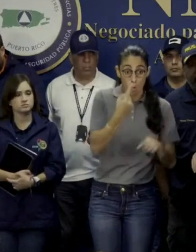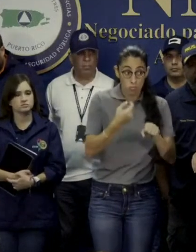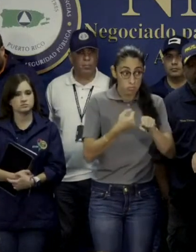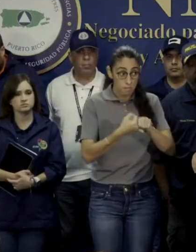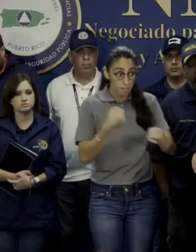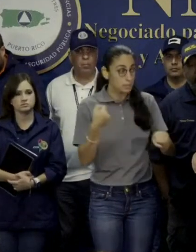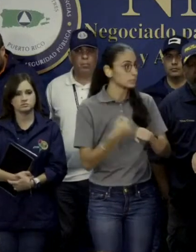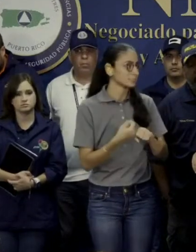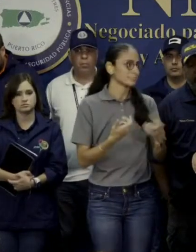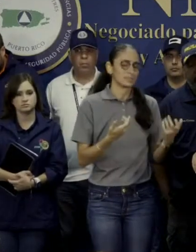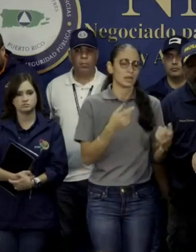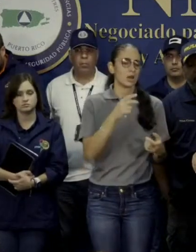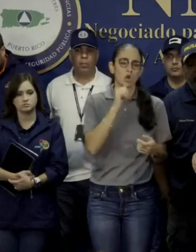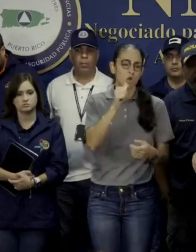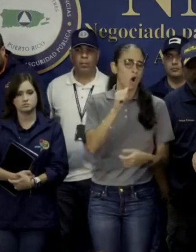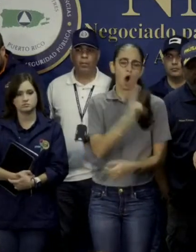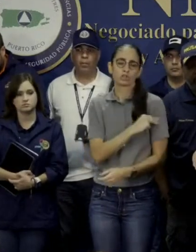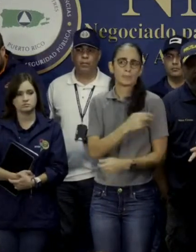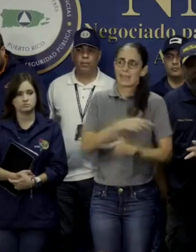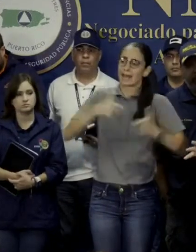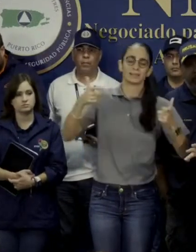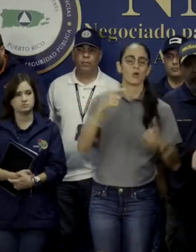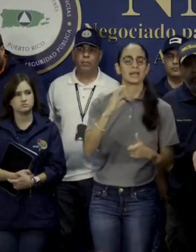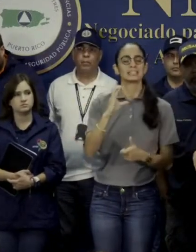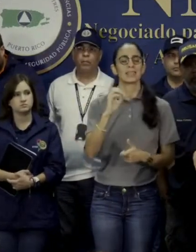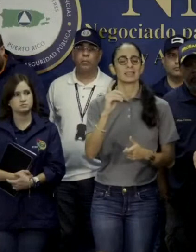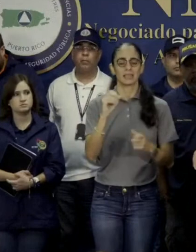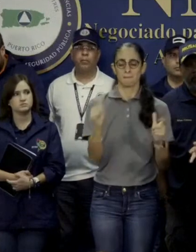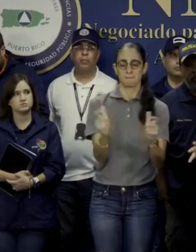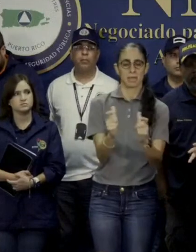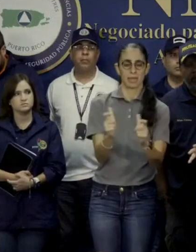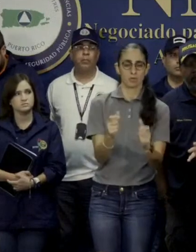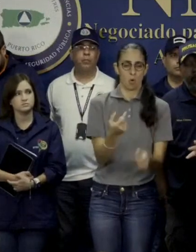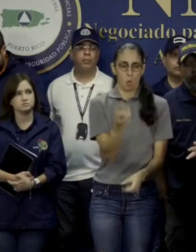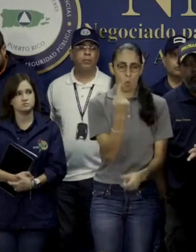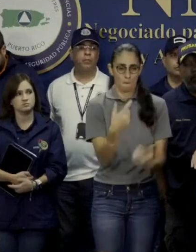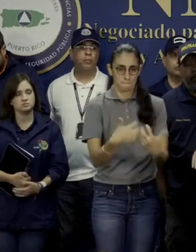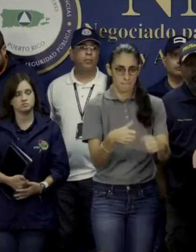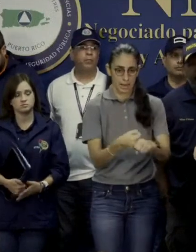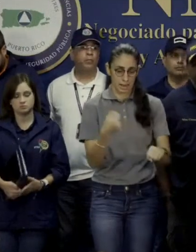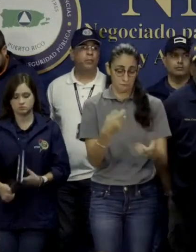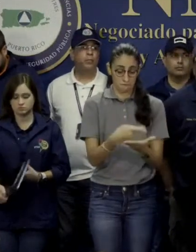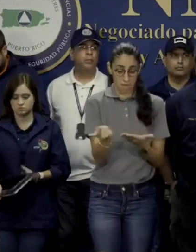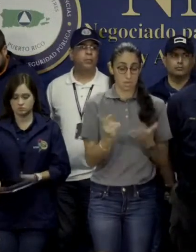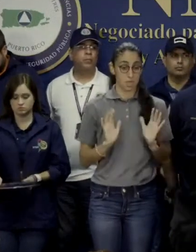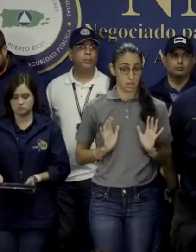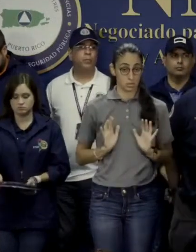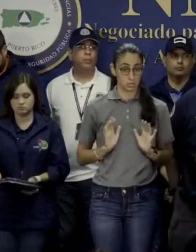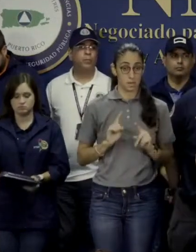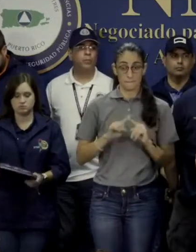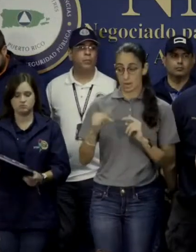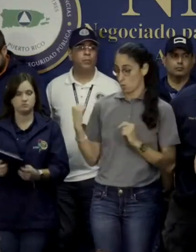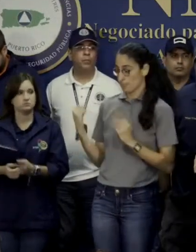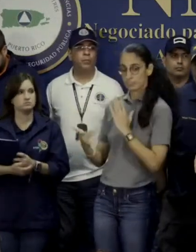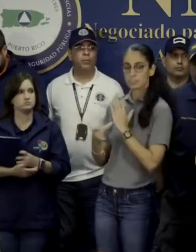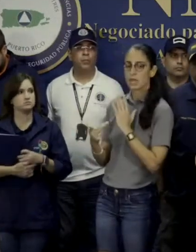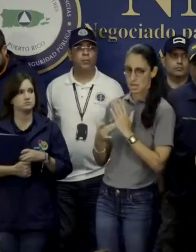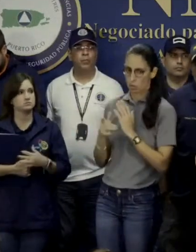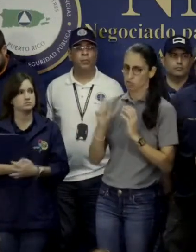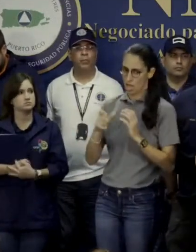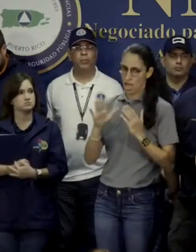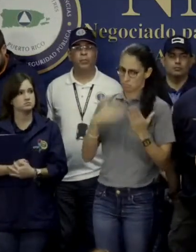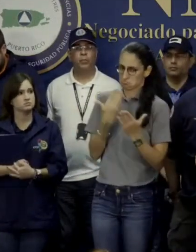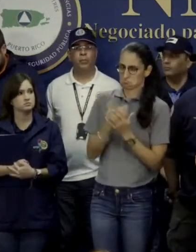o sea, es un CDT, no es un hospital. Solamente tenían un generador, no hubo falla, ¿verdad? Y entonces el técnico debe estar ya por